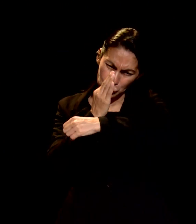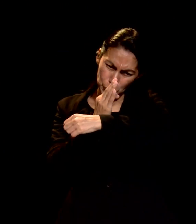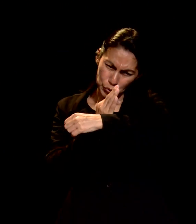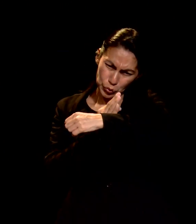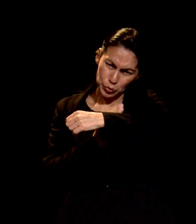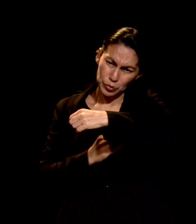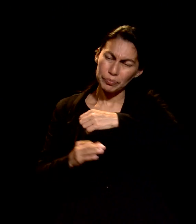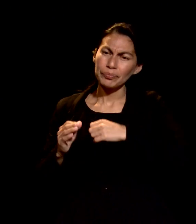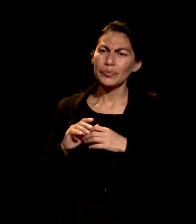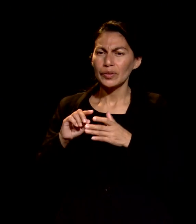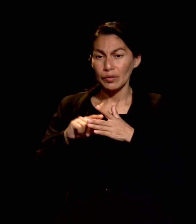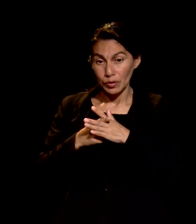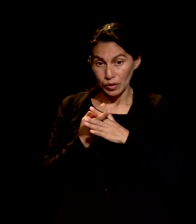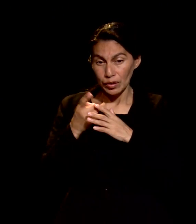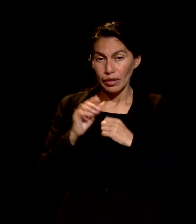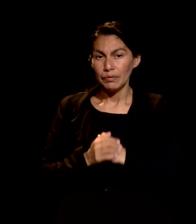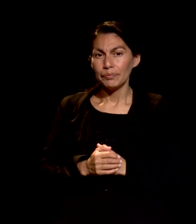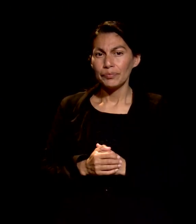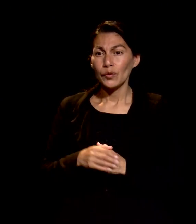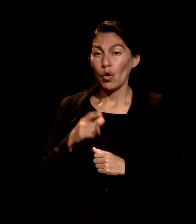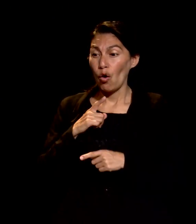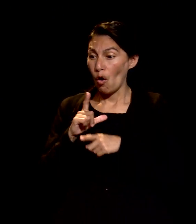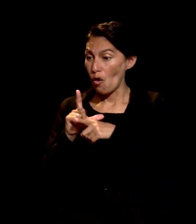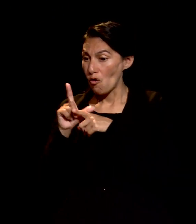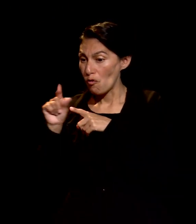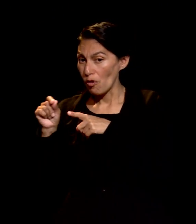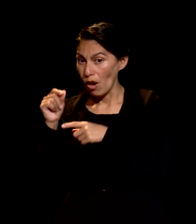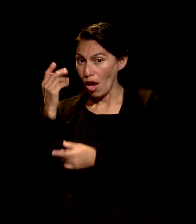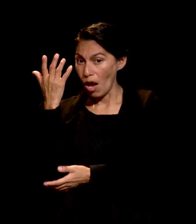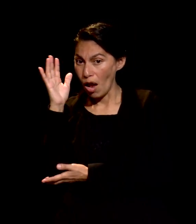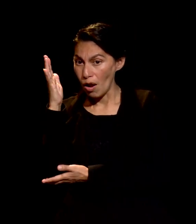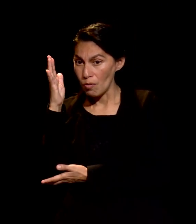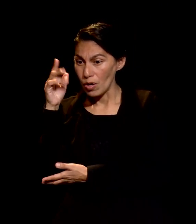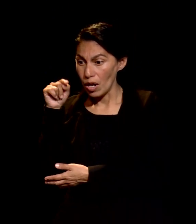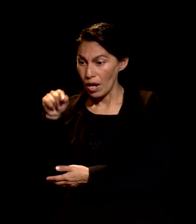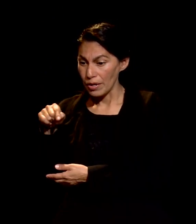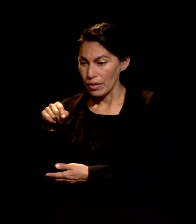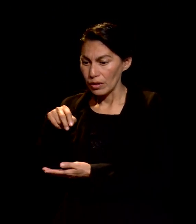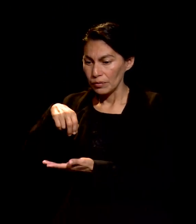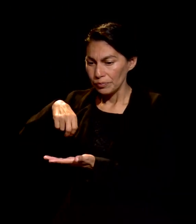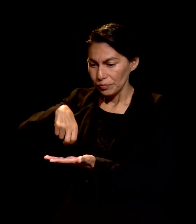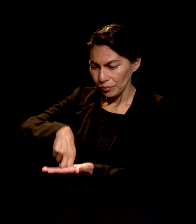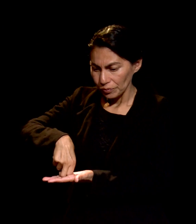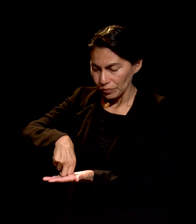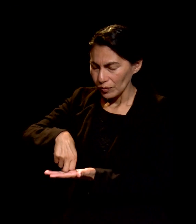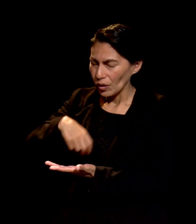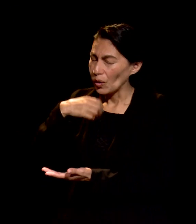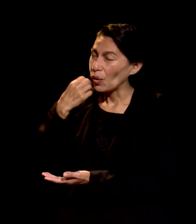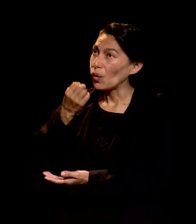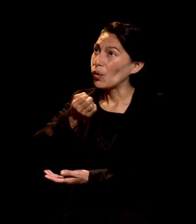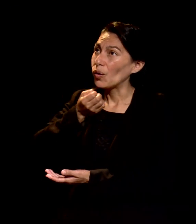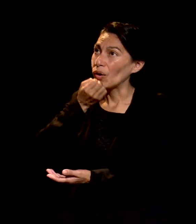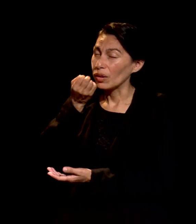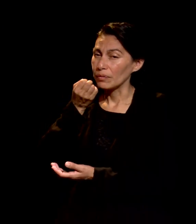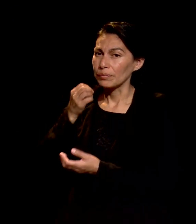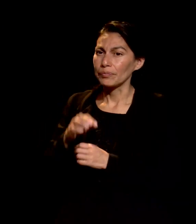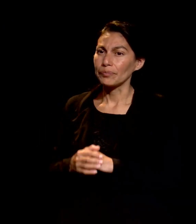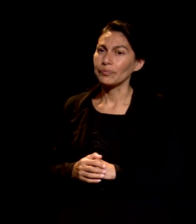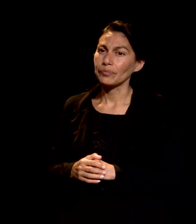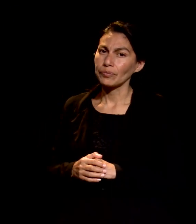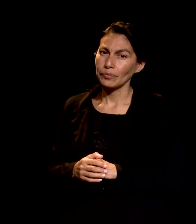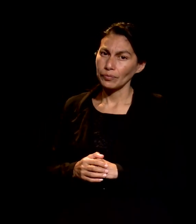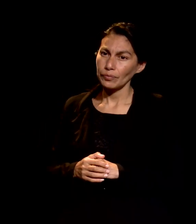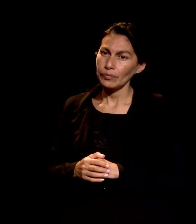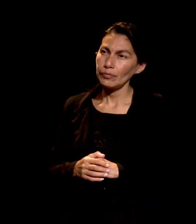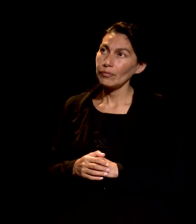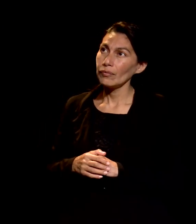fui a la hortaliza y bajo un árbol, me arrodillé. Y le dije a Dios, así sinceramente le dije,